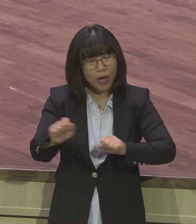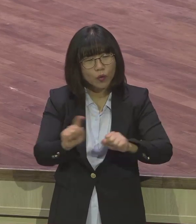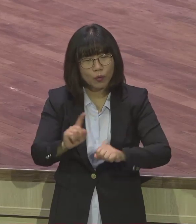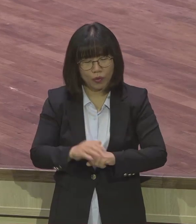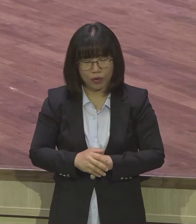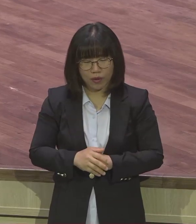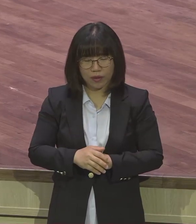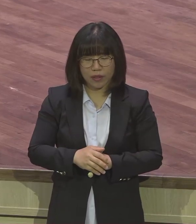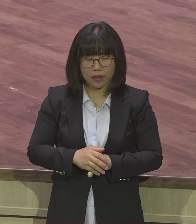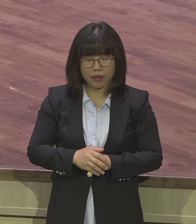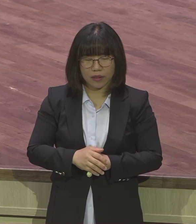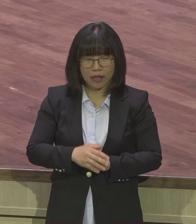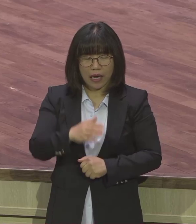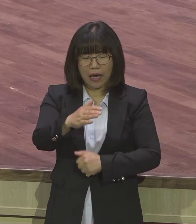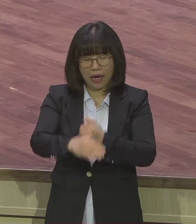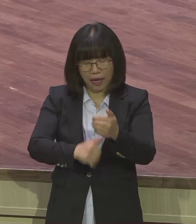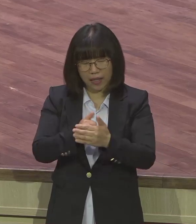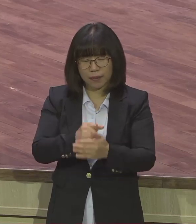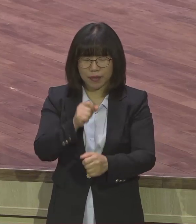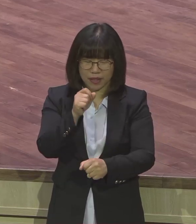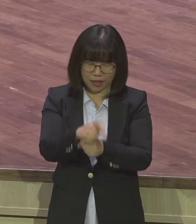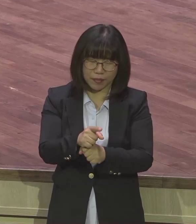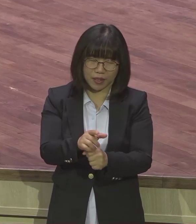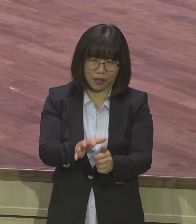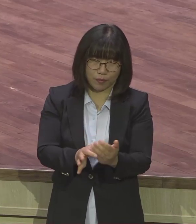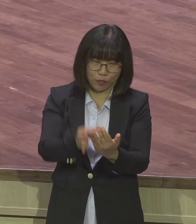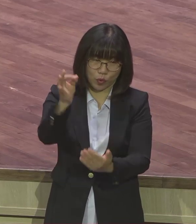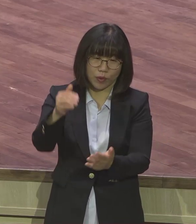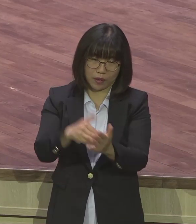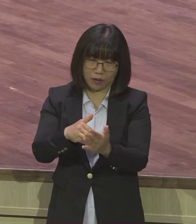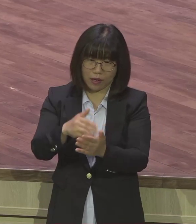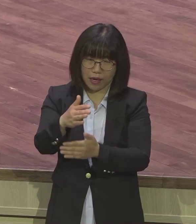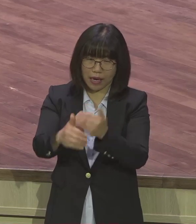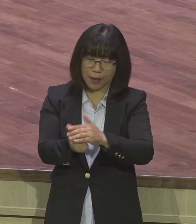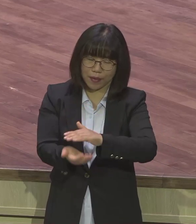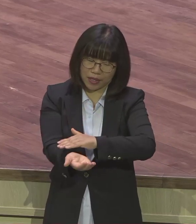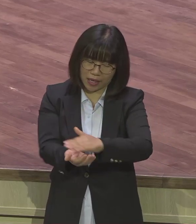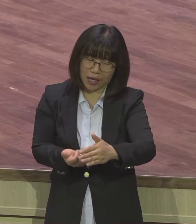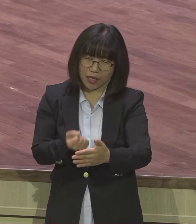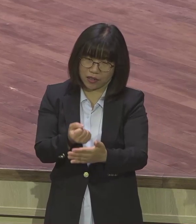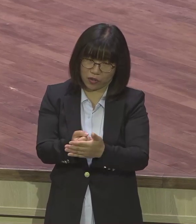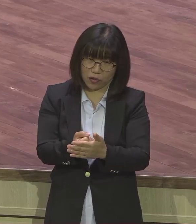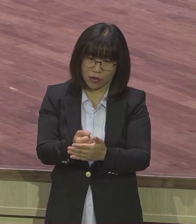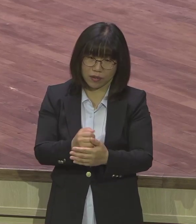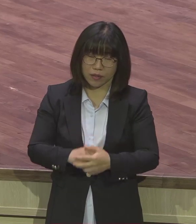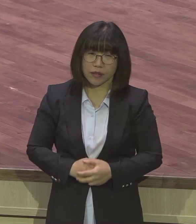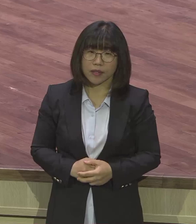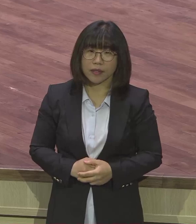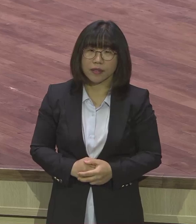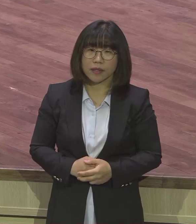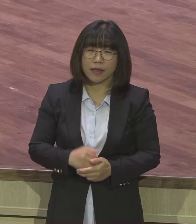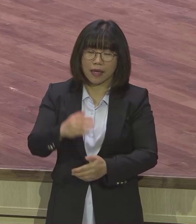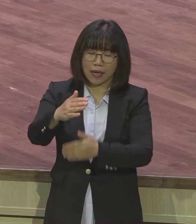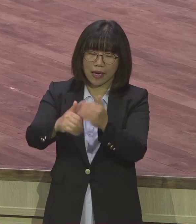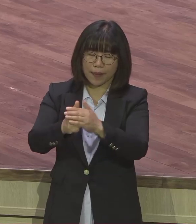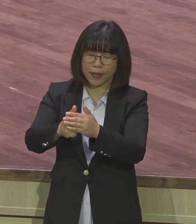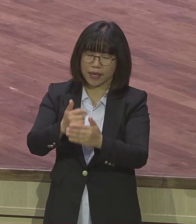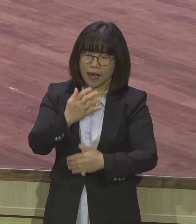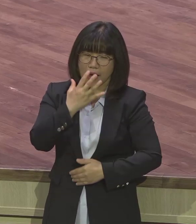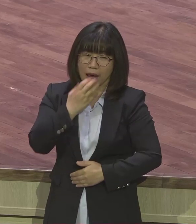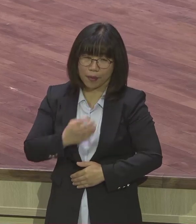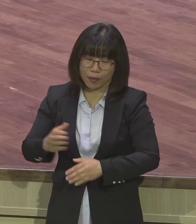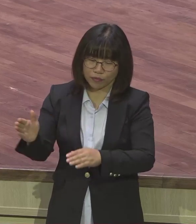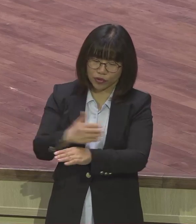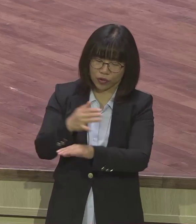하나님이 뽑았고 뭐 배속에서부터 하나님이 찍었고 또 하나님이 찾아왔고 하나님이 조상 때부터 약속했기